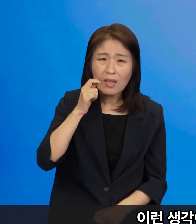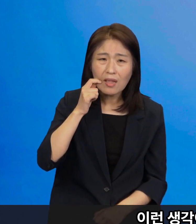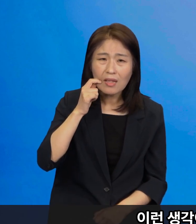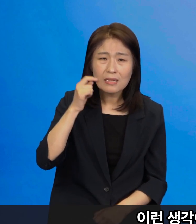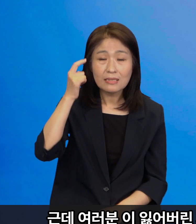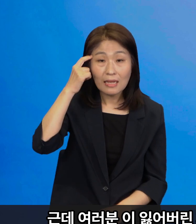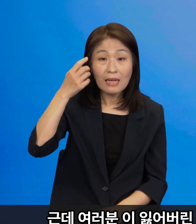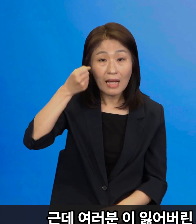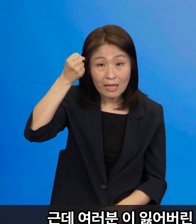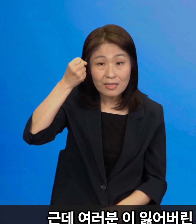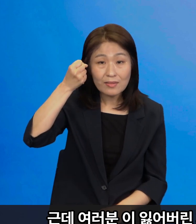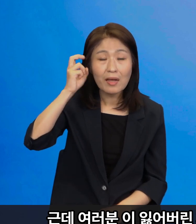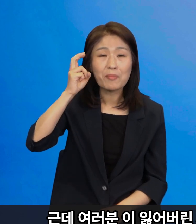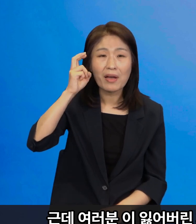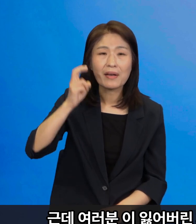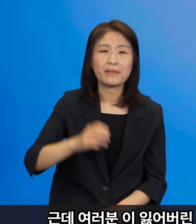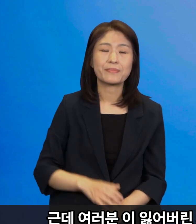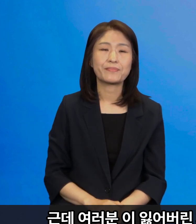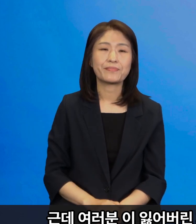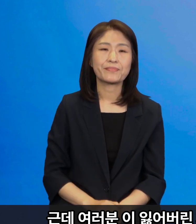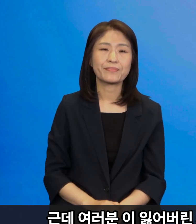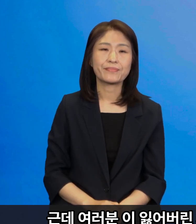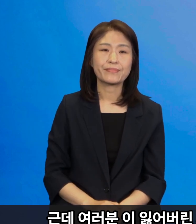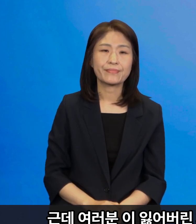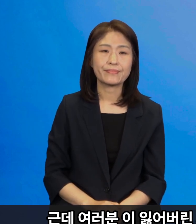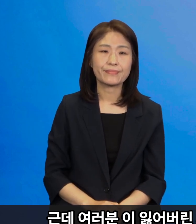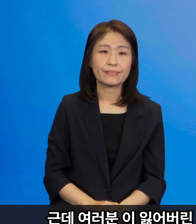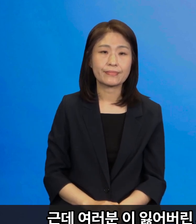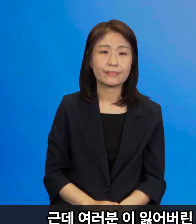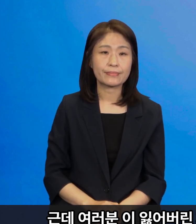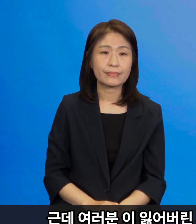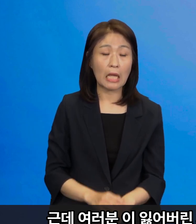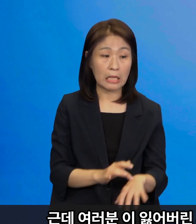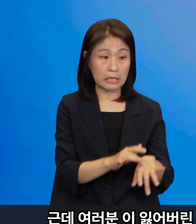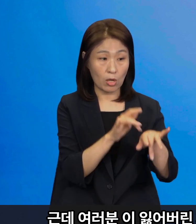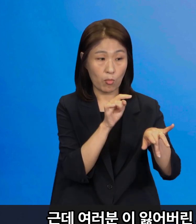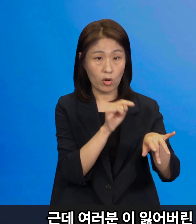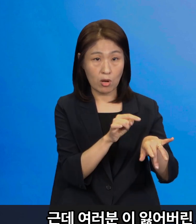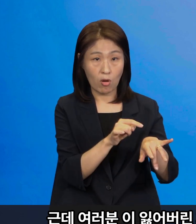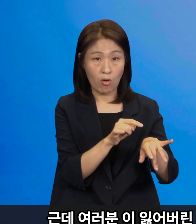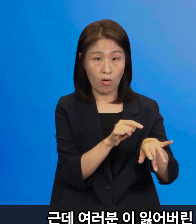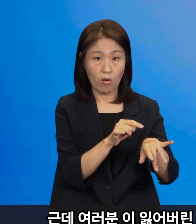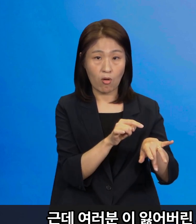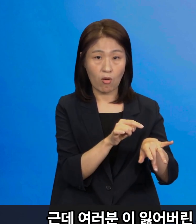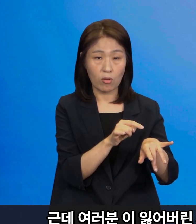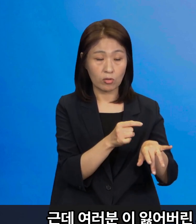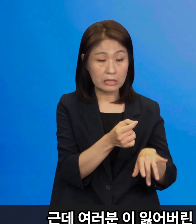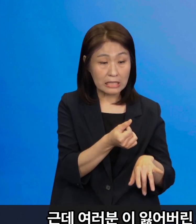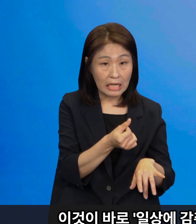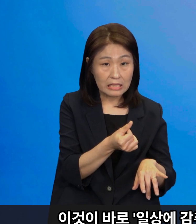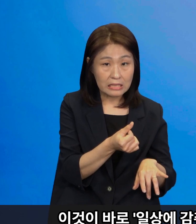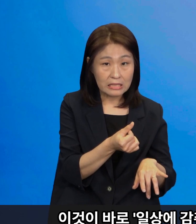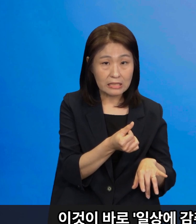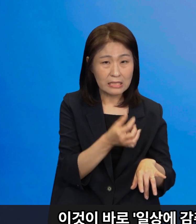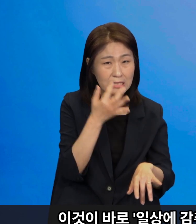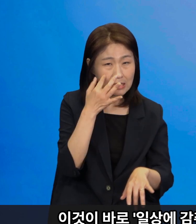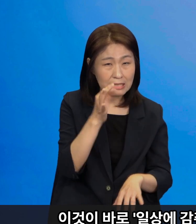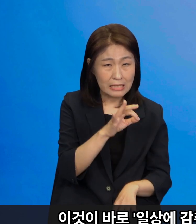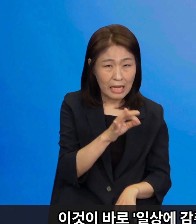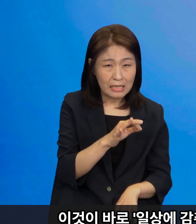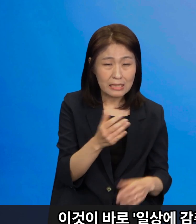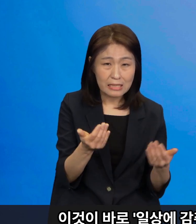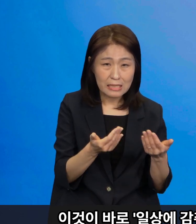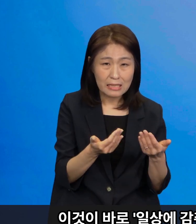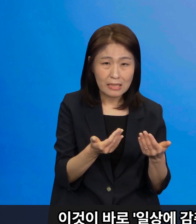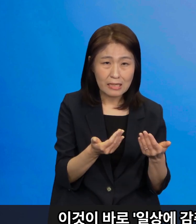않았겠습니까? 근데 여러분, 이 잃어버린 거 어떻게 보면 작은 일일 수도 있지만 이것이 바로